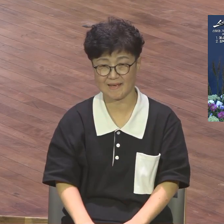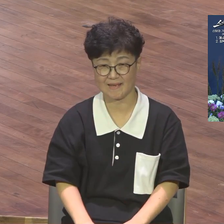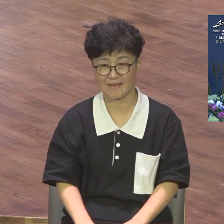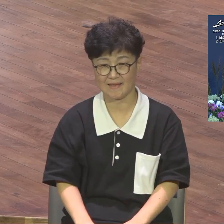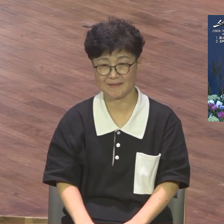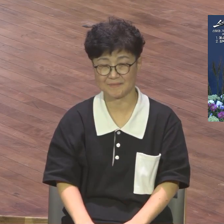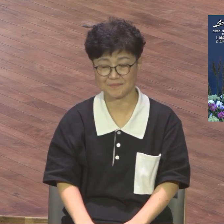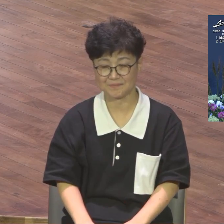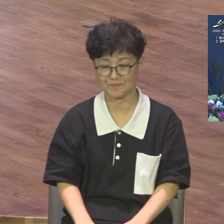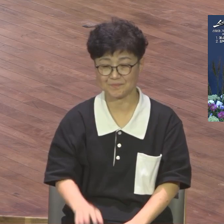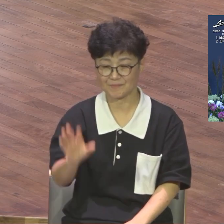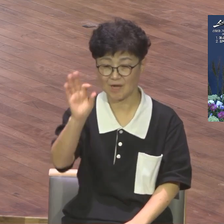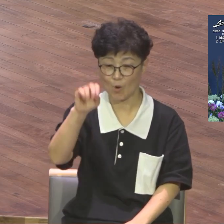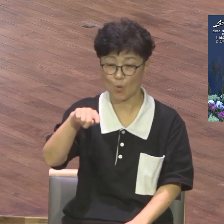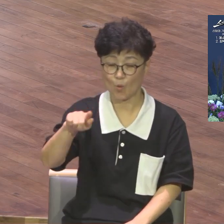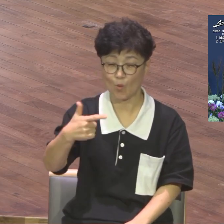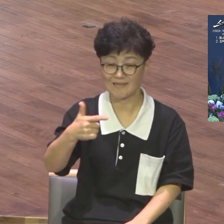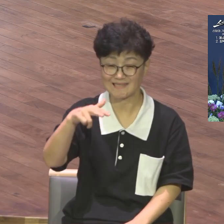말씀처럼 원자폭탄